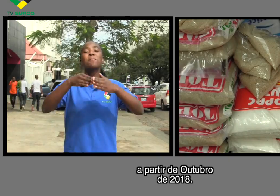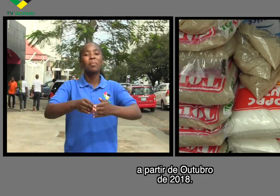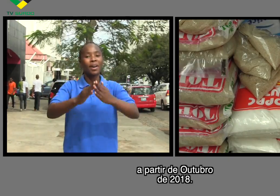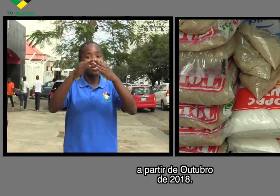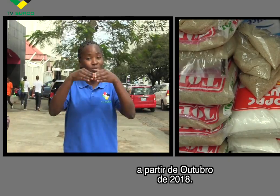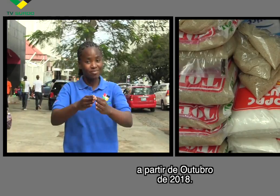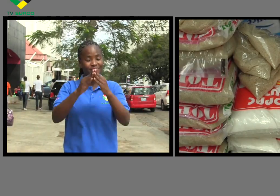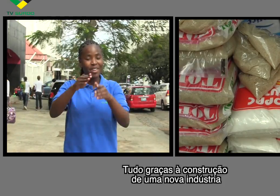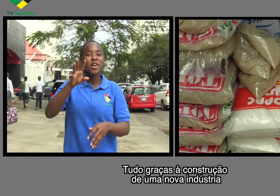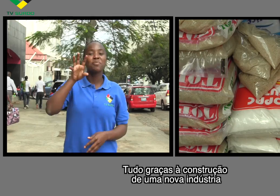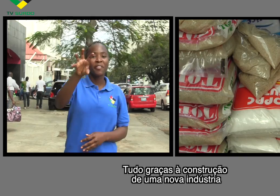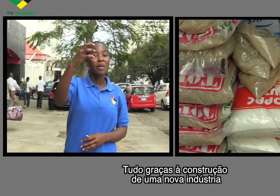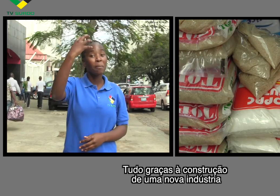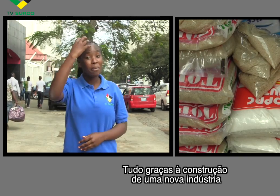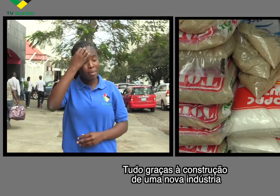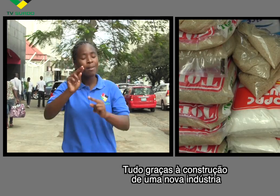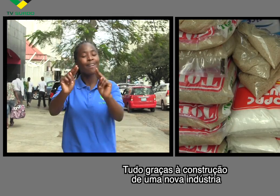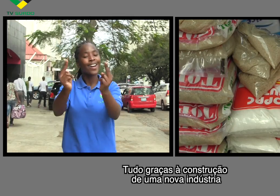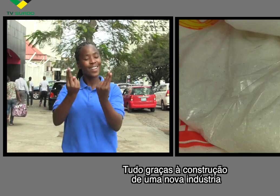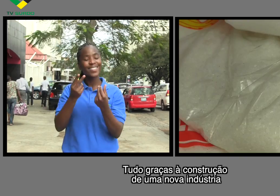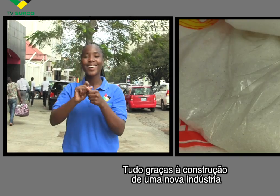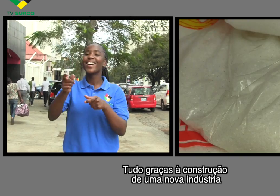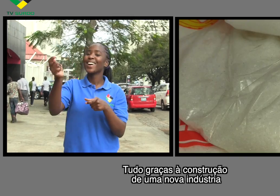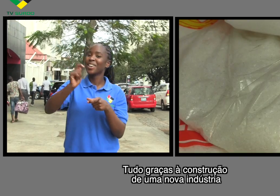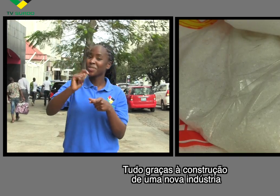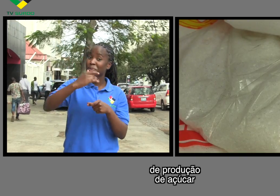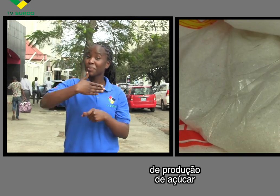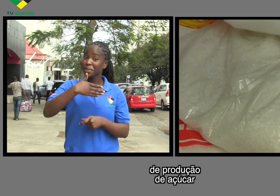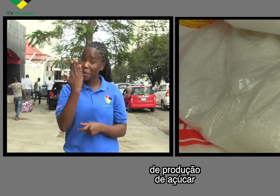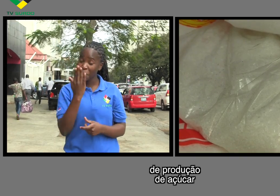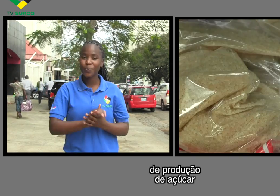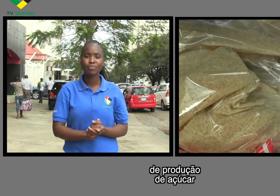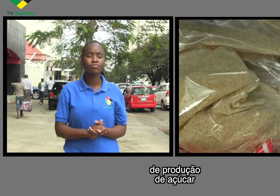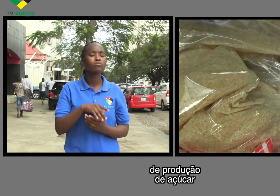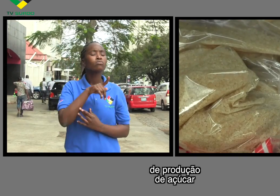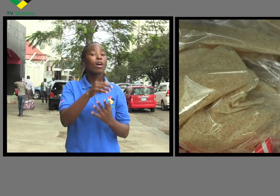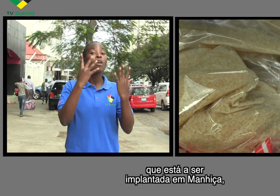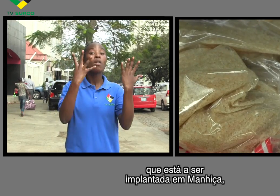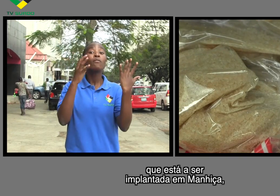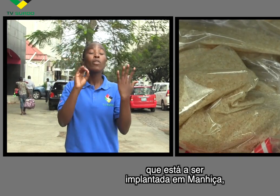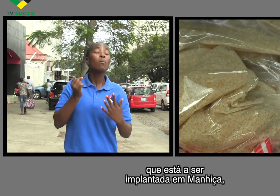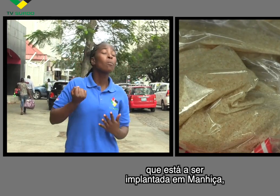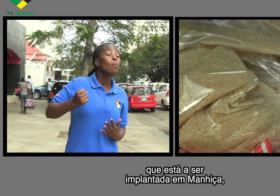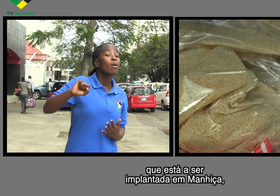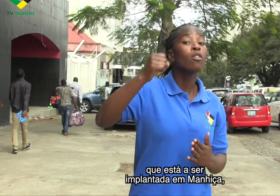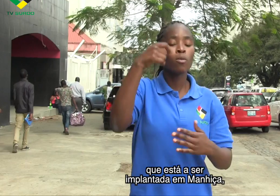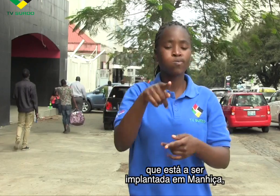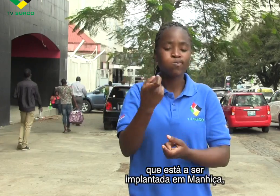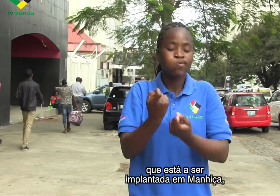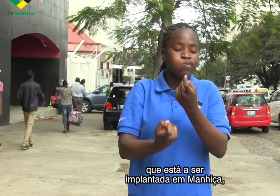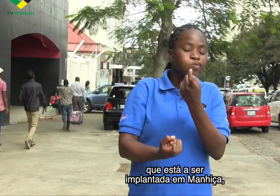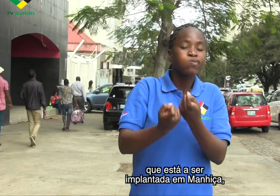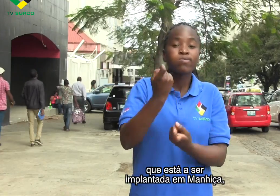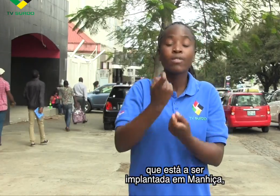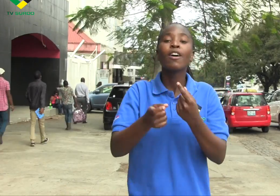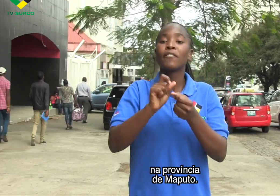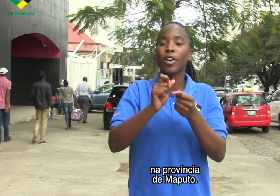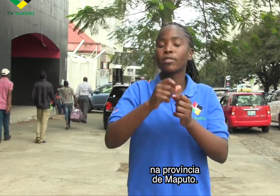2018, tudo graças à construção de uma nova indústria de produção de açúcar que está a ser implantada em Maniça, na